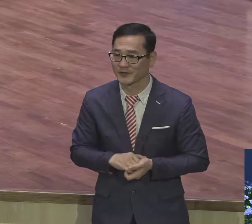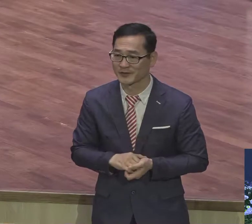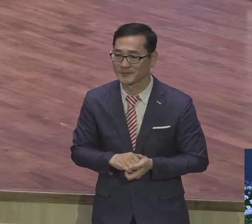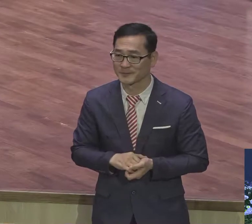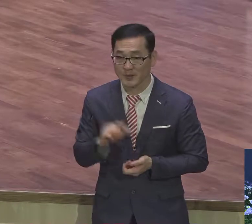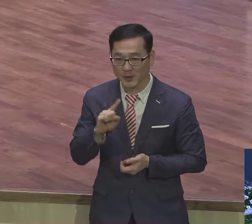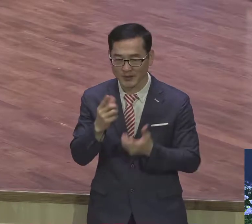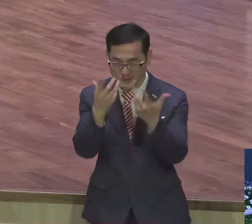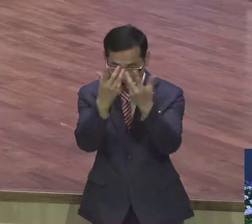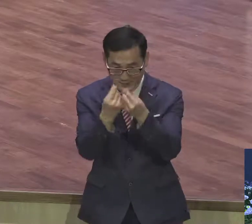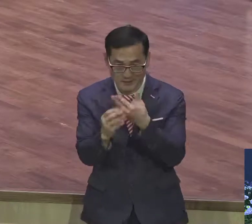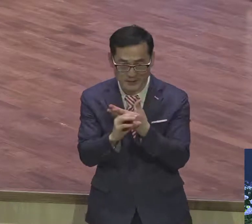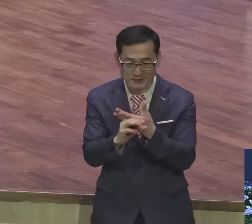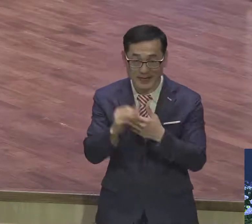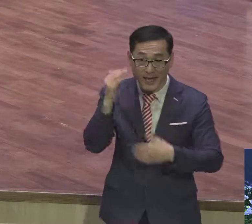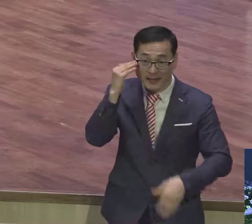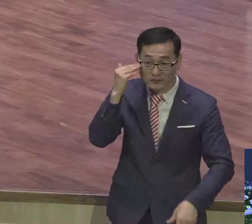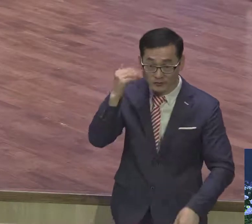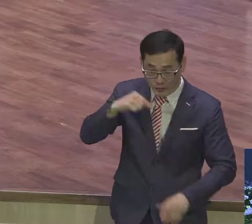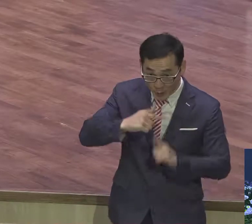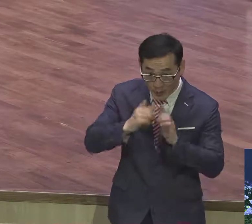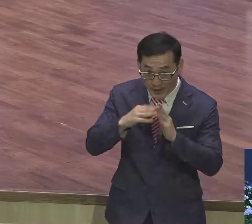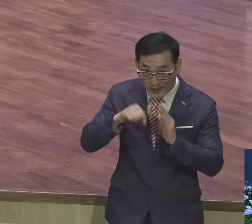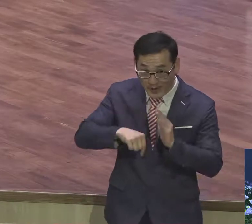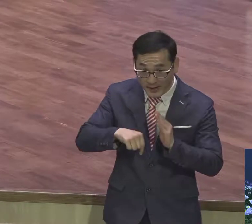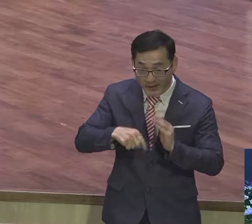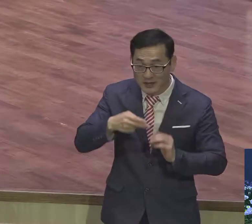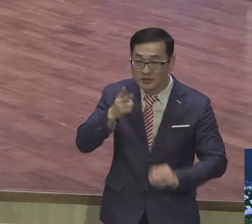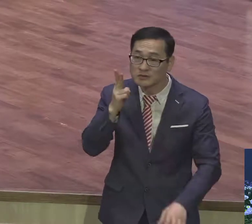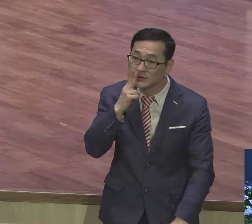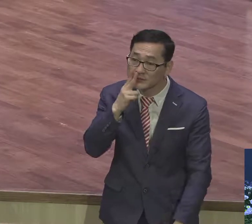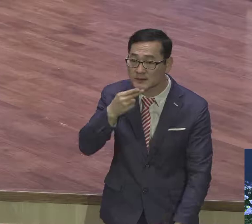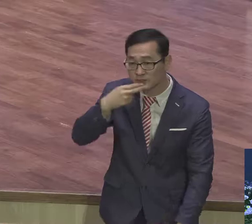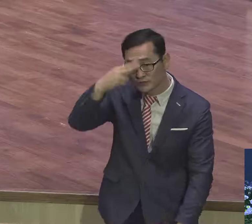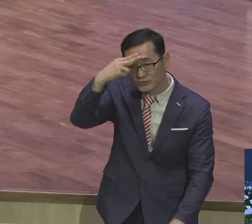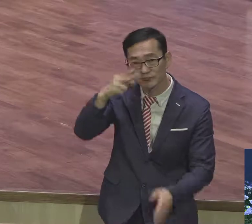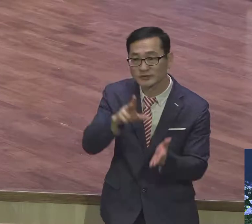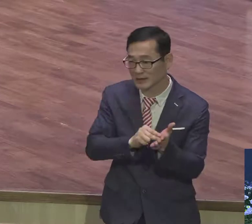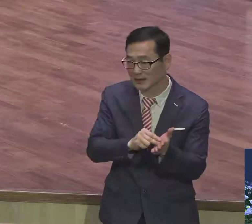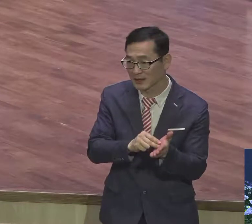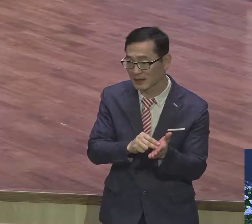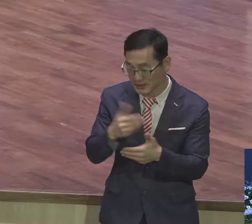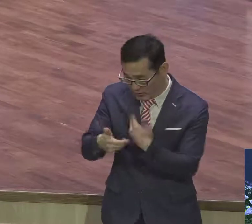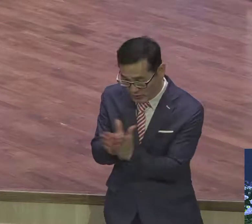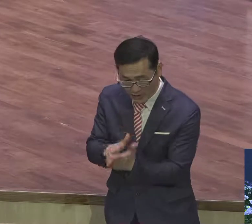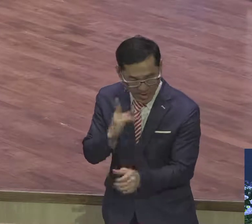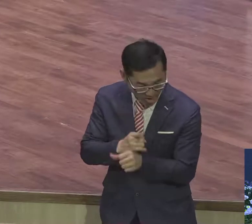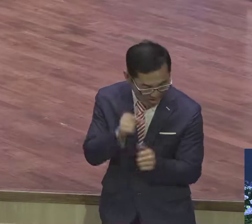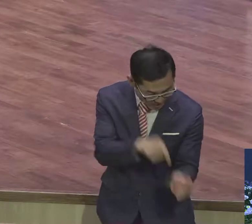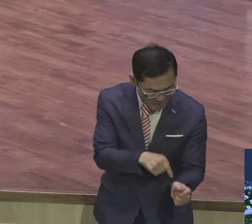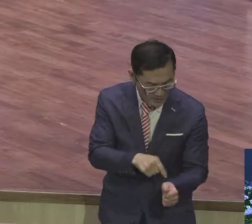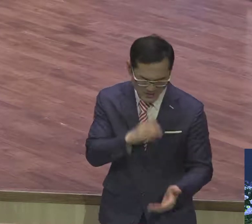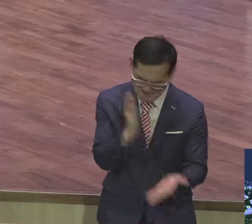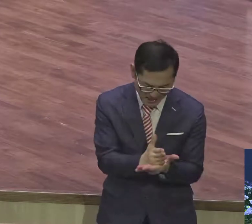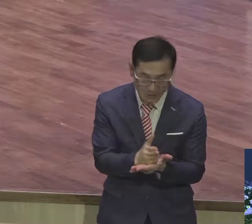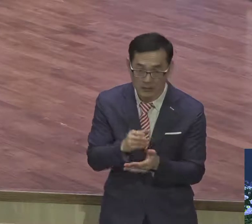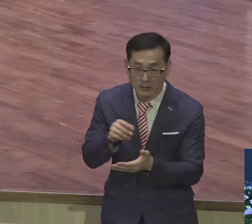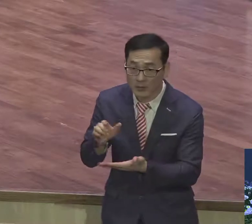우리나라 교회를 비춰보면요 술 담배 문제 성경에 하라 하지 마라 안 나와 있어요